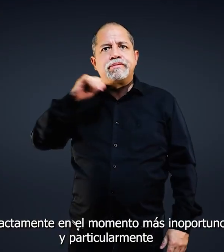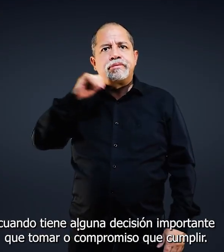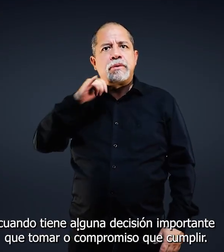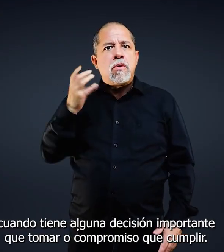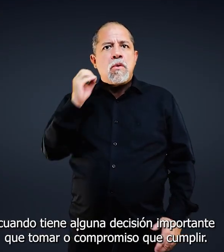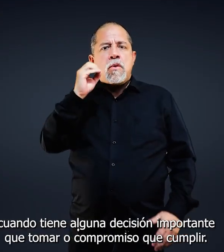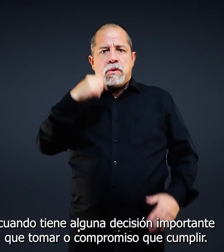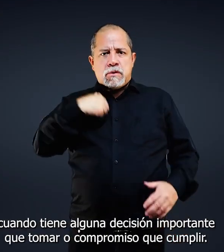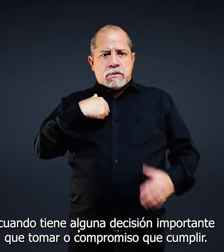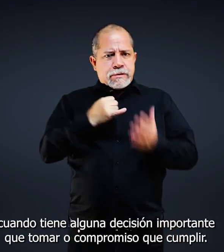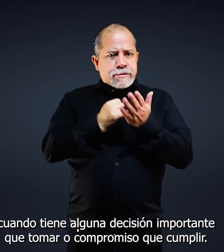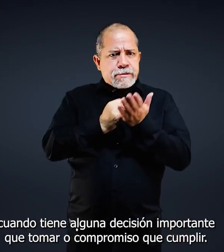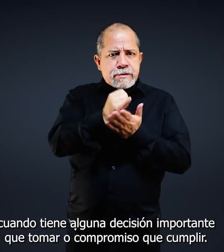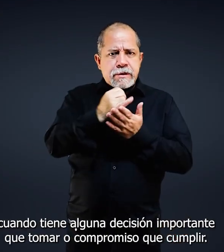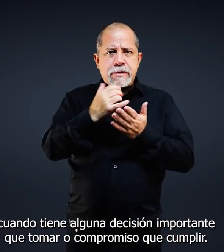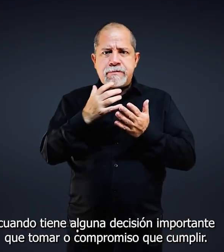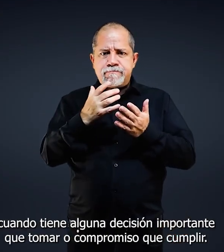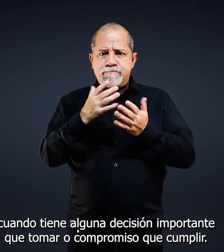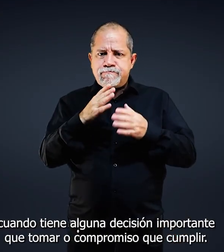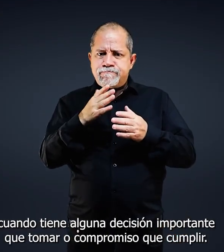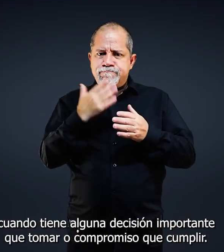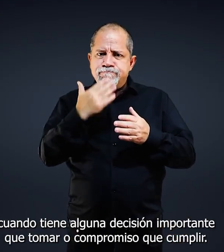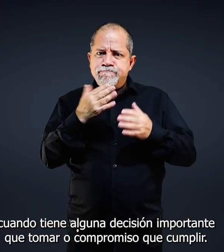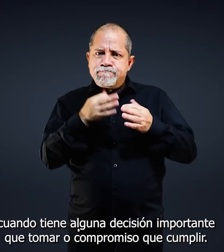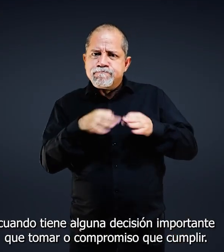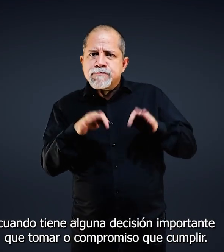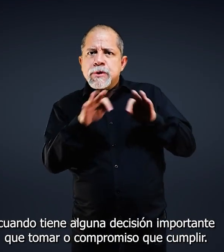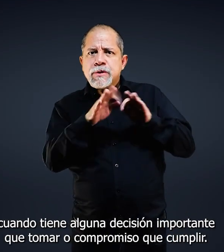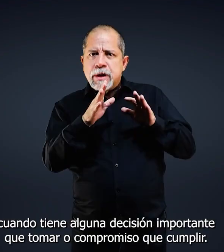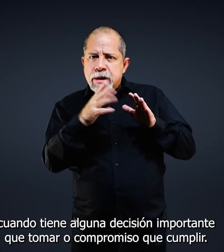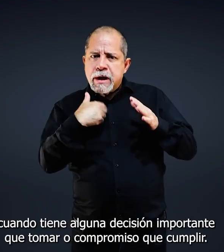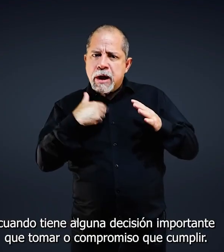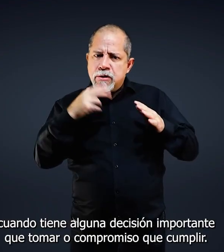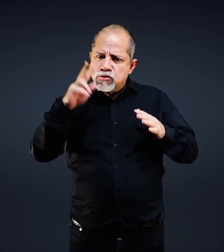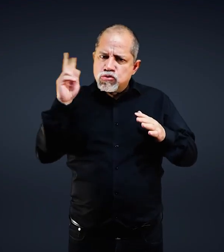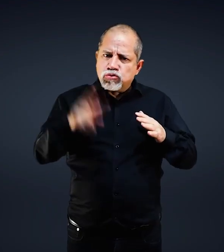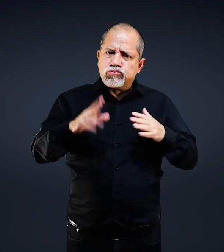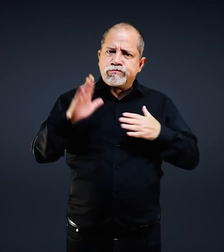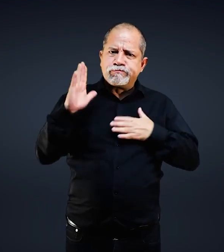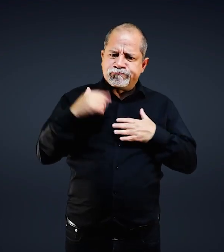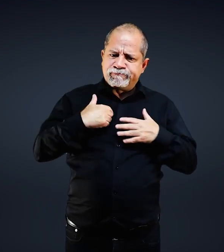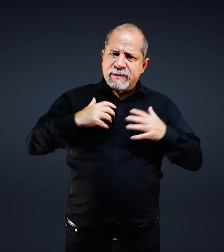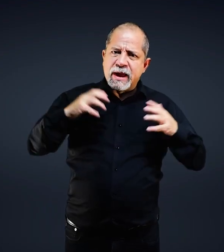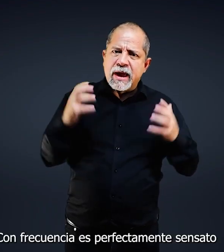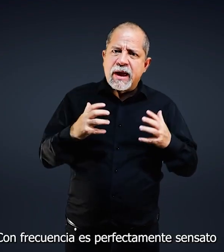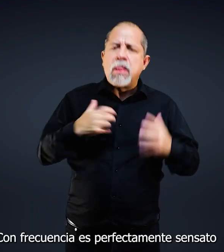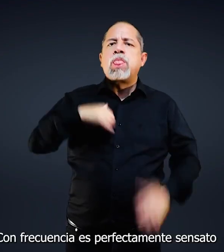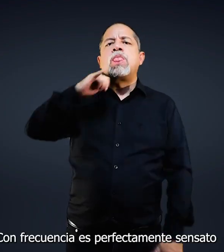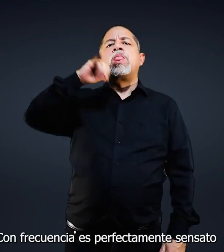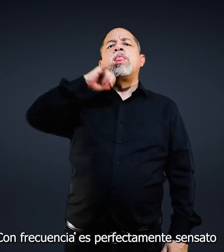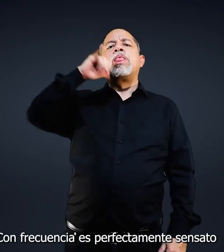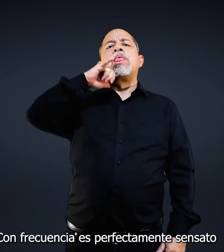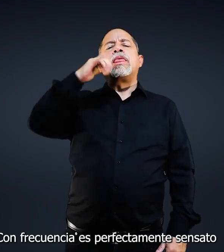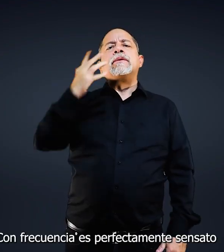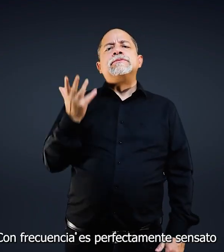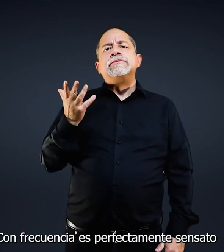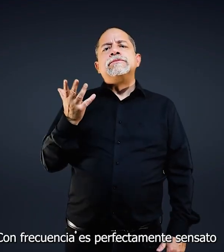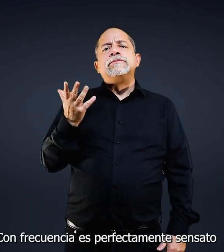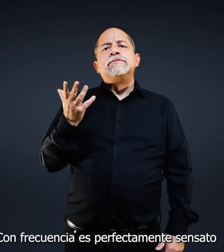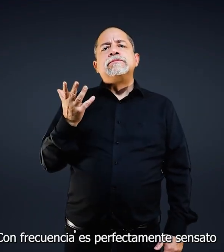tiene alguna decisión importante que tomar o compromiso que cumplir. Con frecuencia, es perfectamente